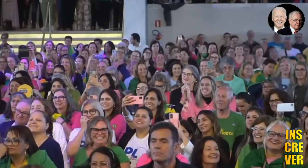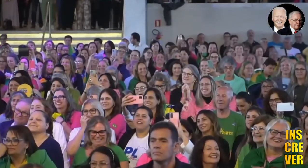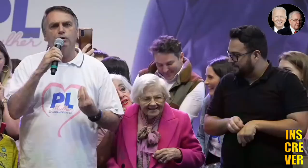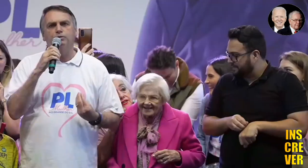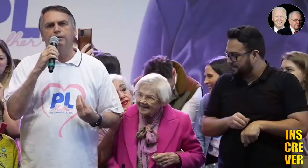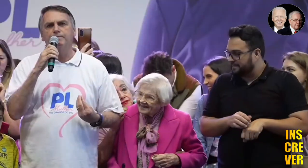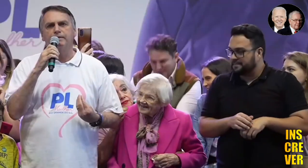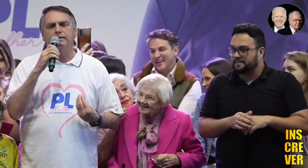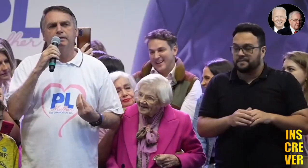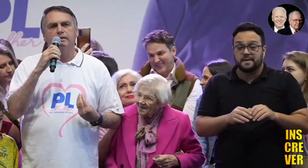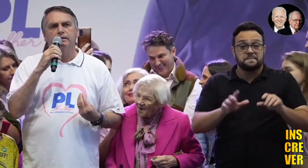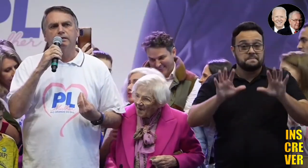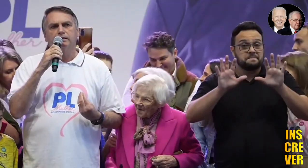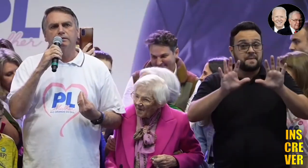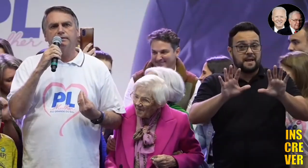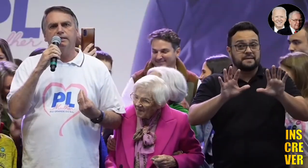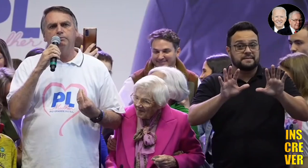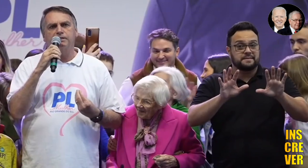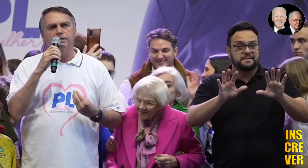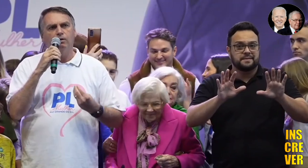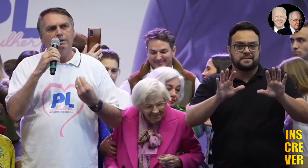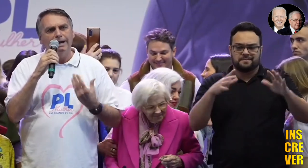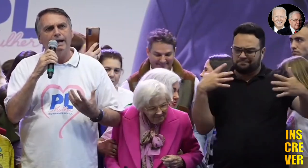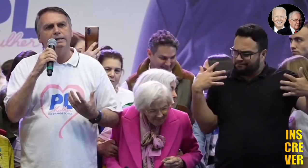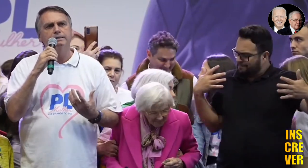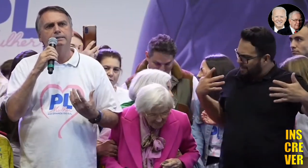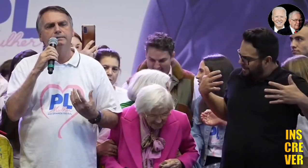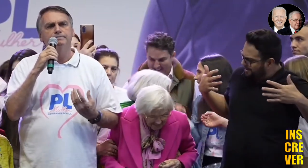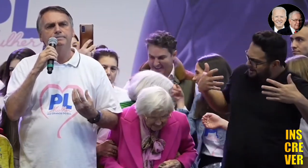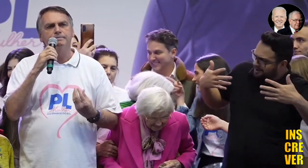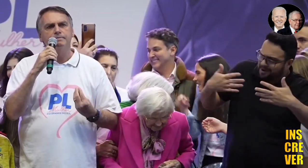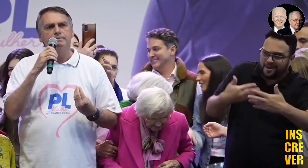Mas isso tudo, nós temos que olhar,